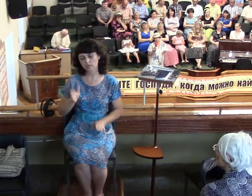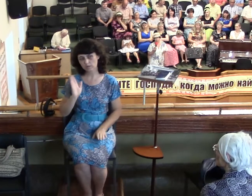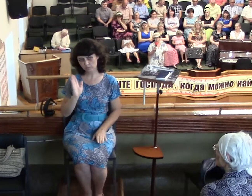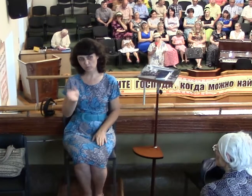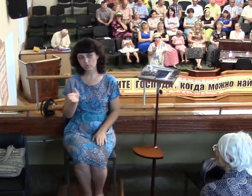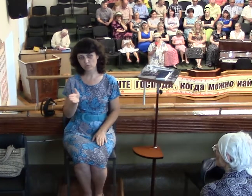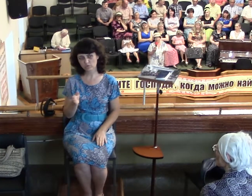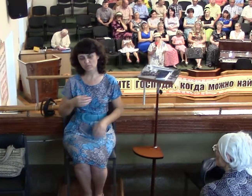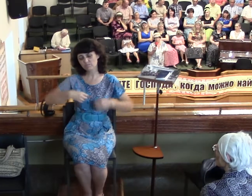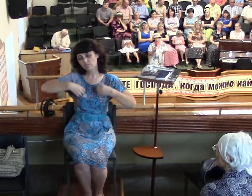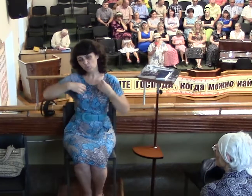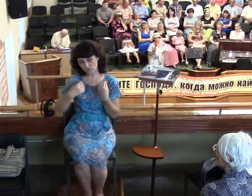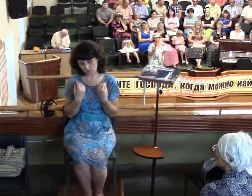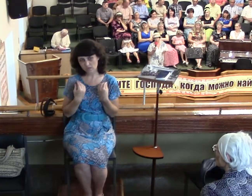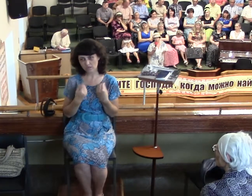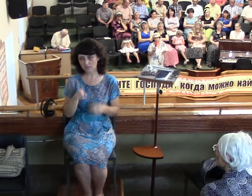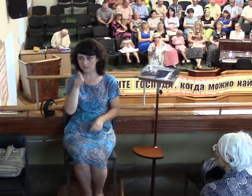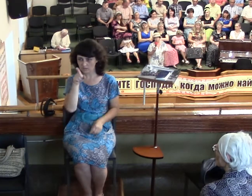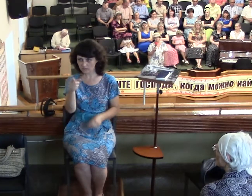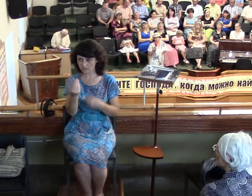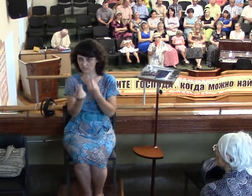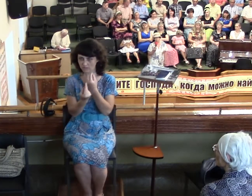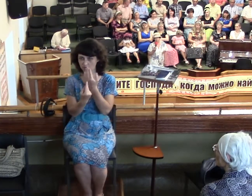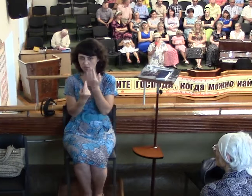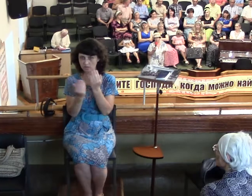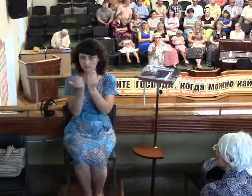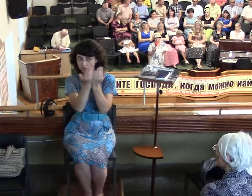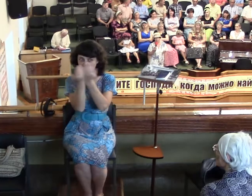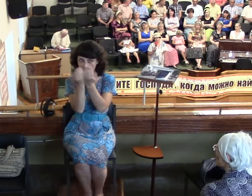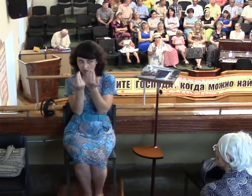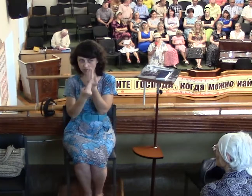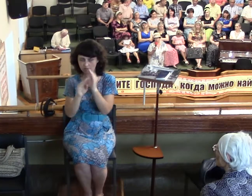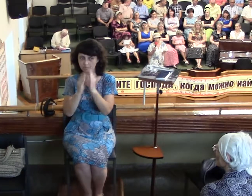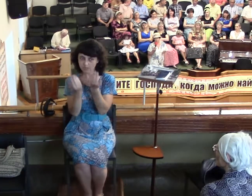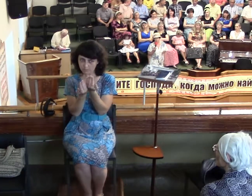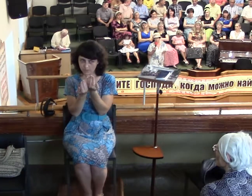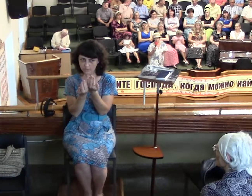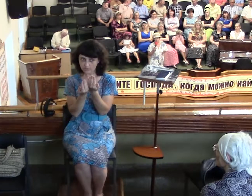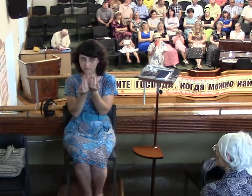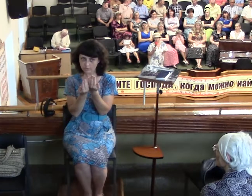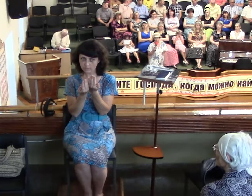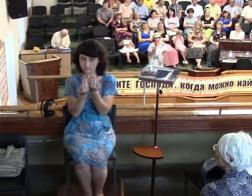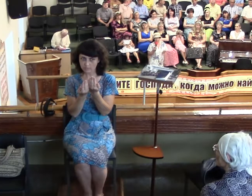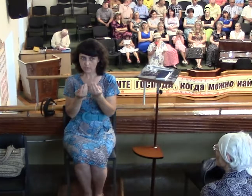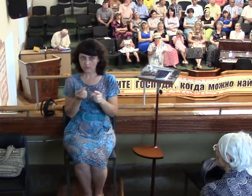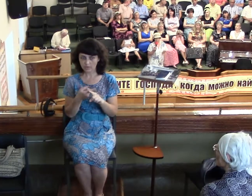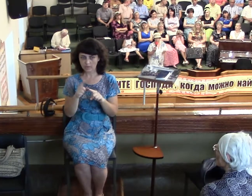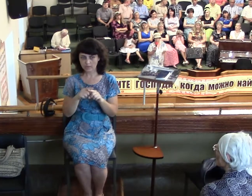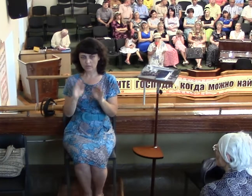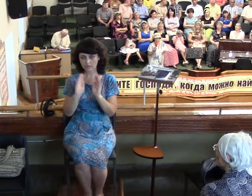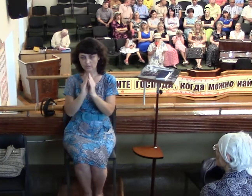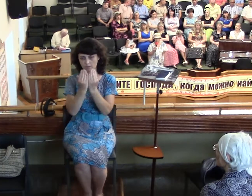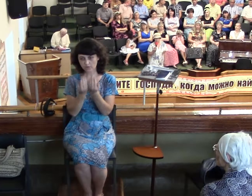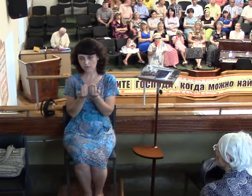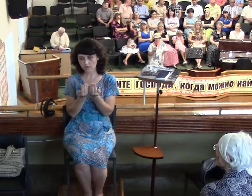читайте Библию, она вас успокоит и стон мучительных страданий сглушит. Читайте